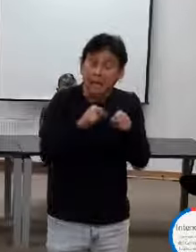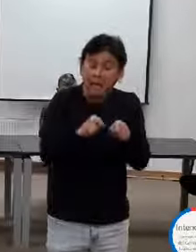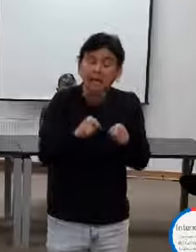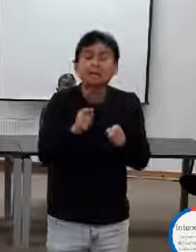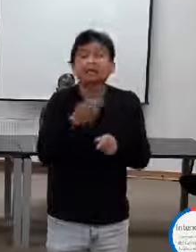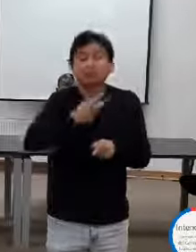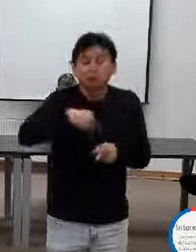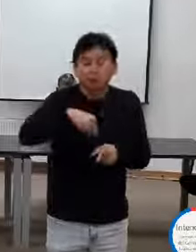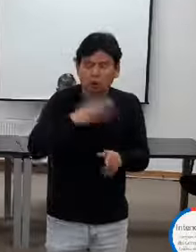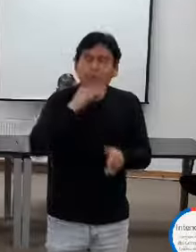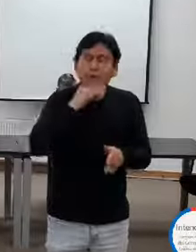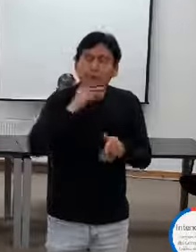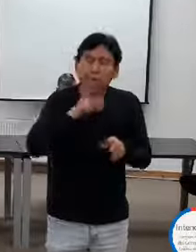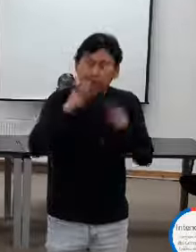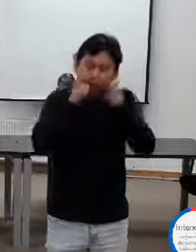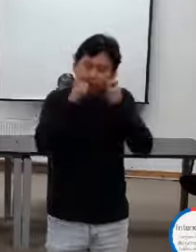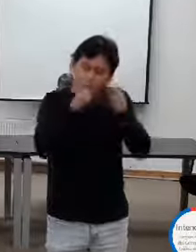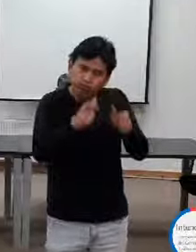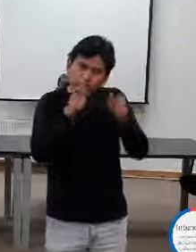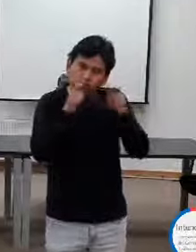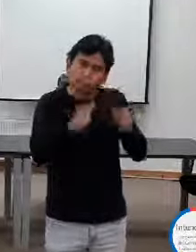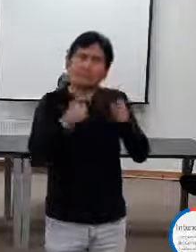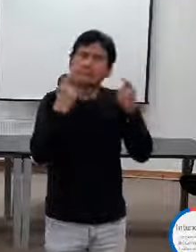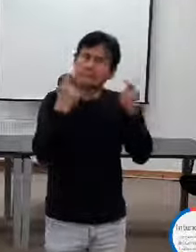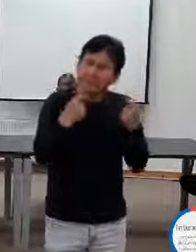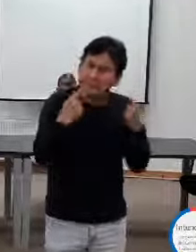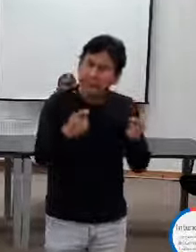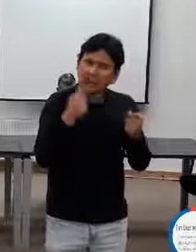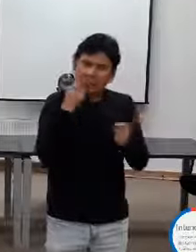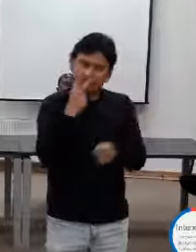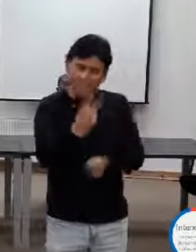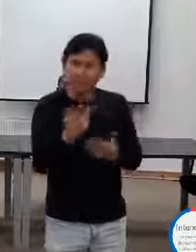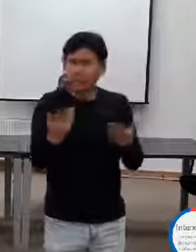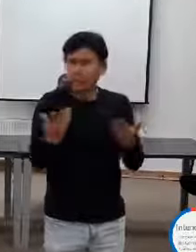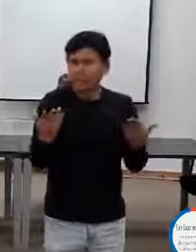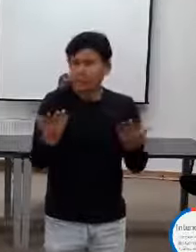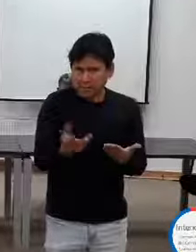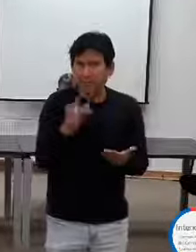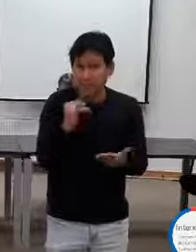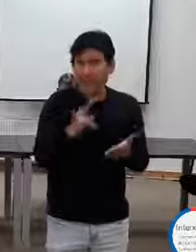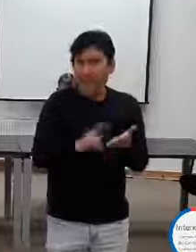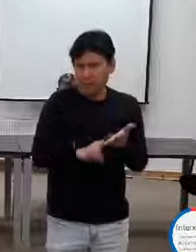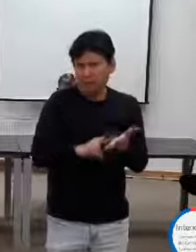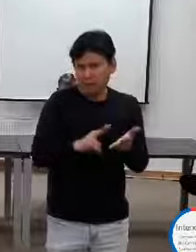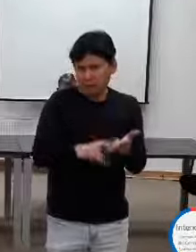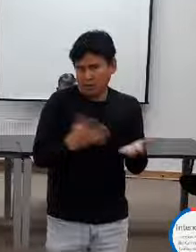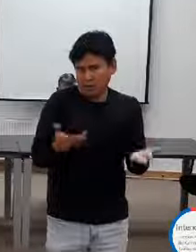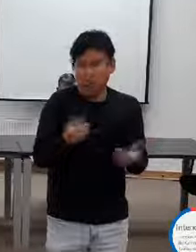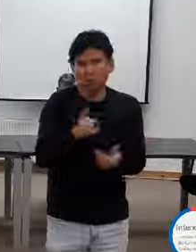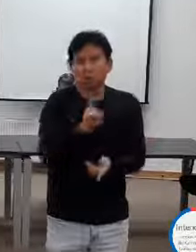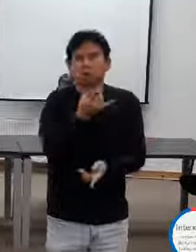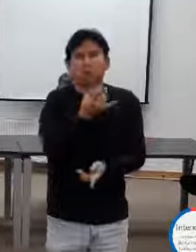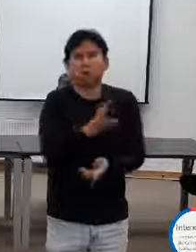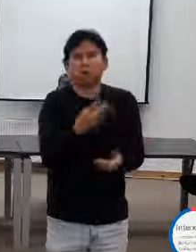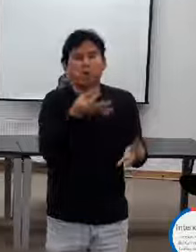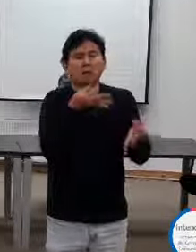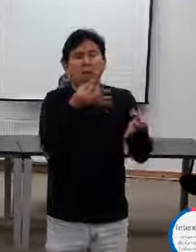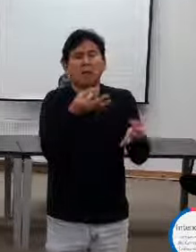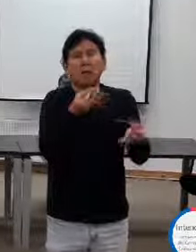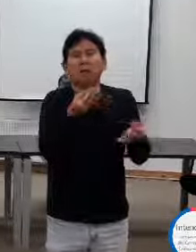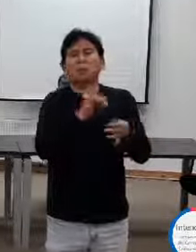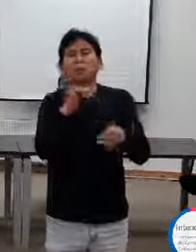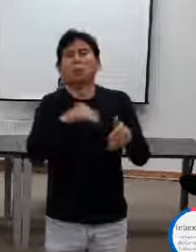que tenemos, estamos tratando de fiscalizar, estamos tratando de ver que efectivamente se haga realidad y que no sea solo un buen